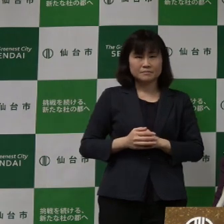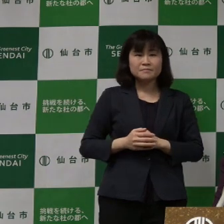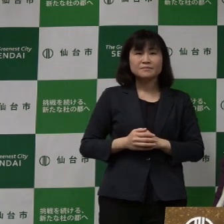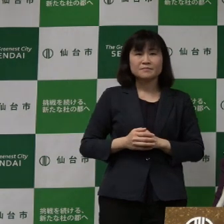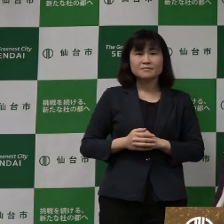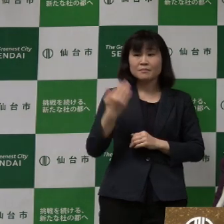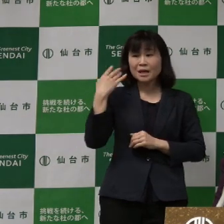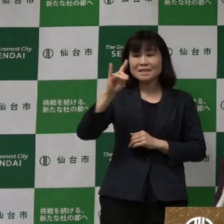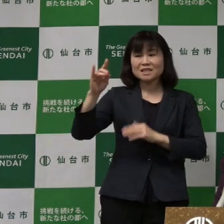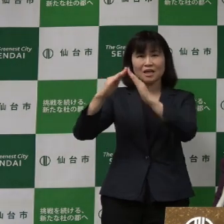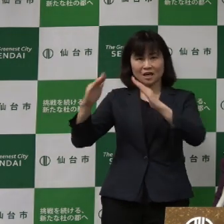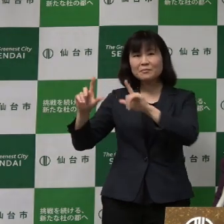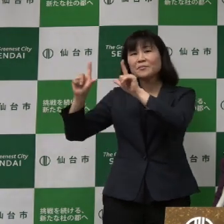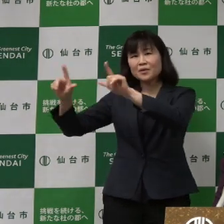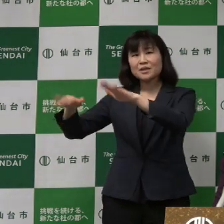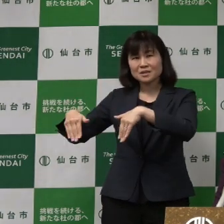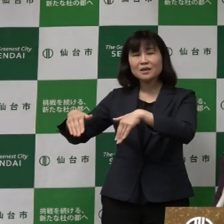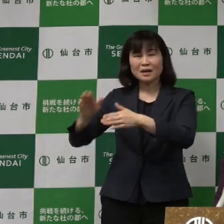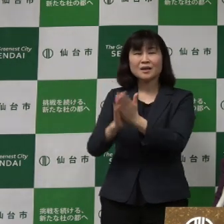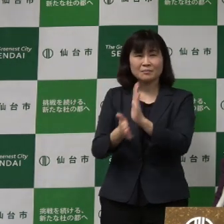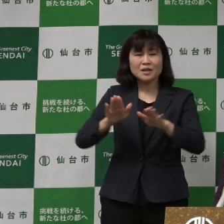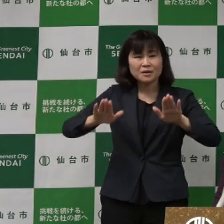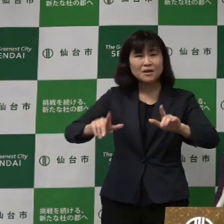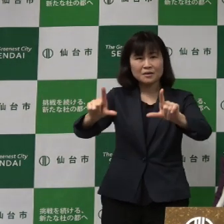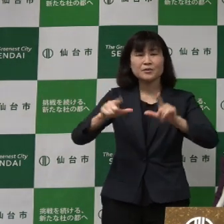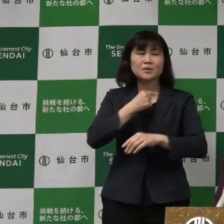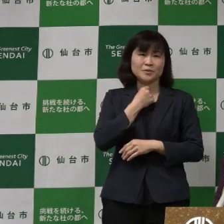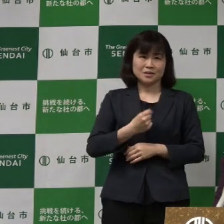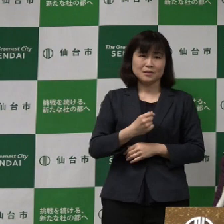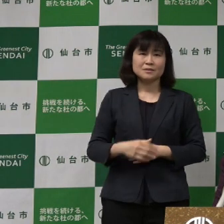ありましたけれども、改めてどのように受け止めていらっしゃるかお願いします。